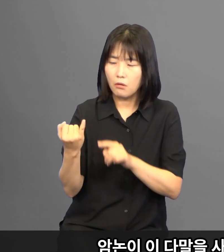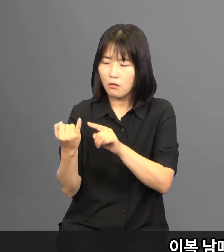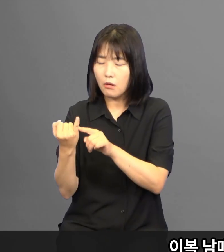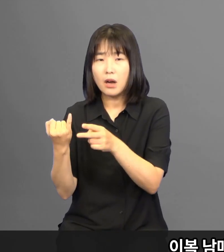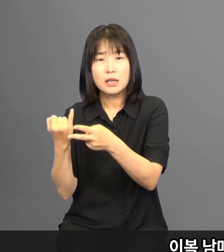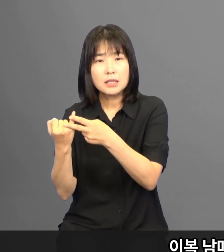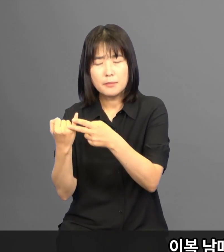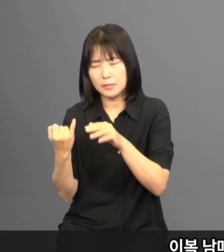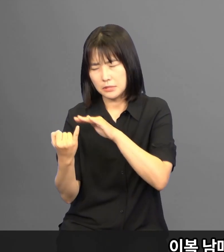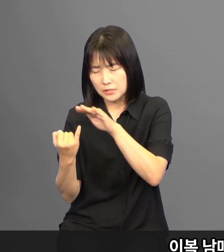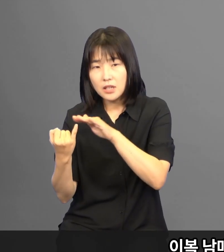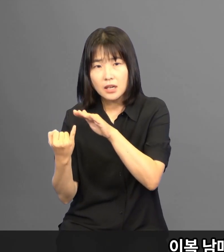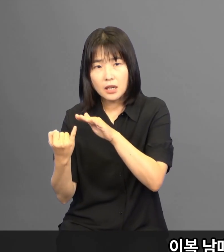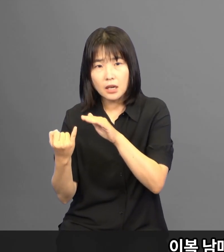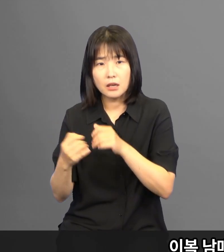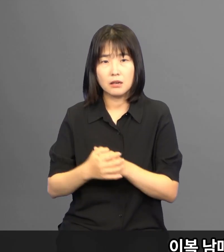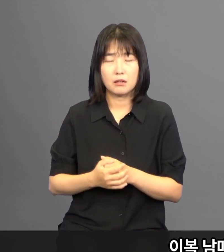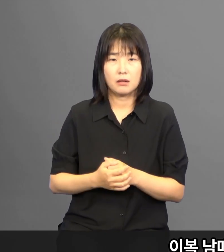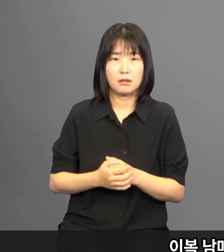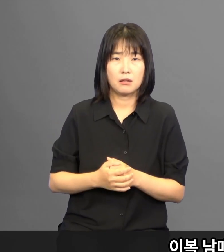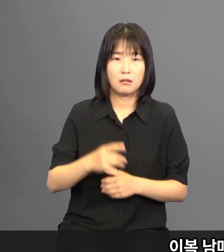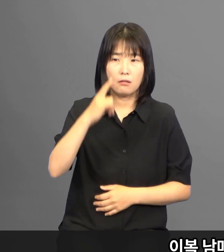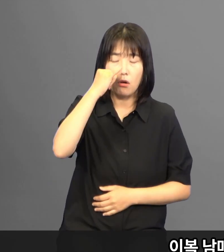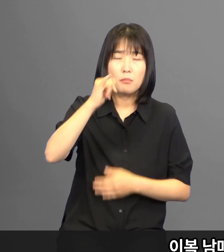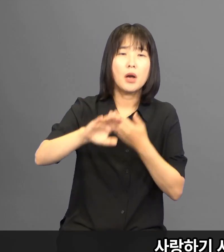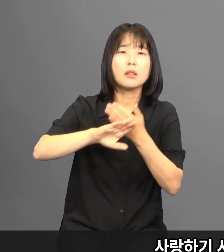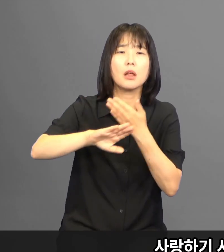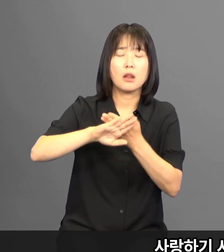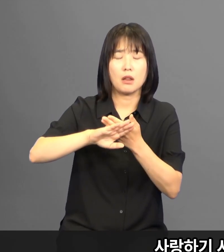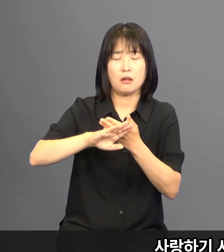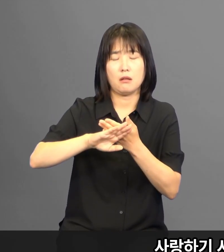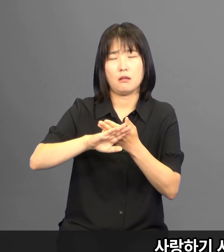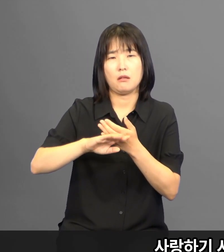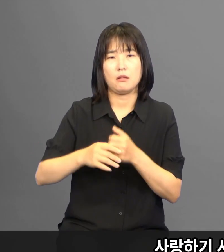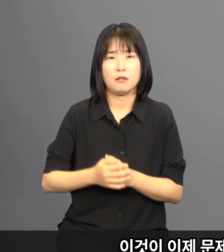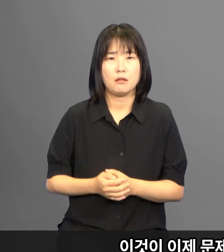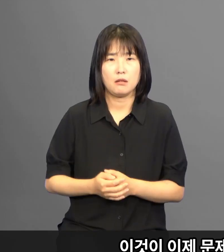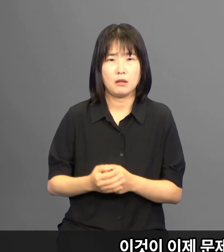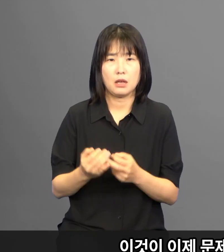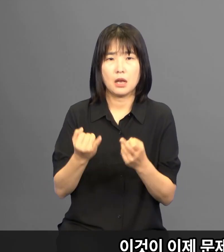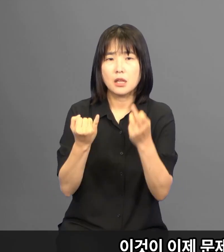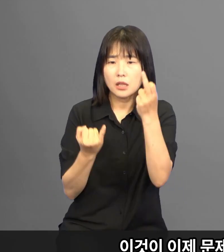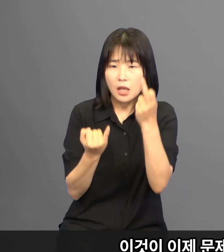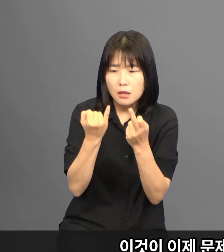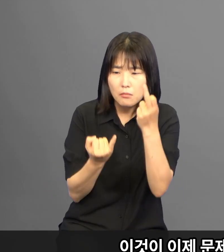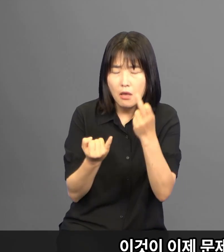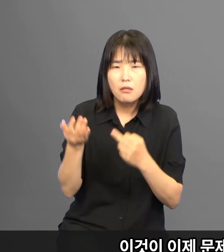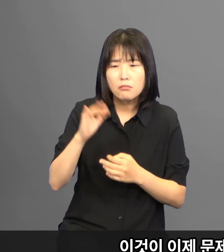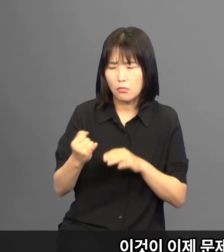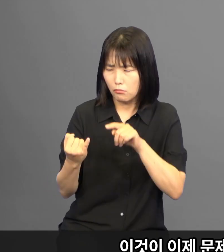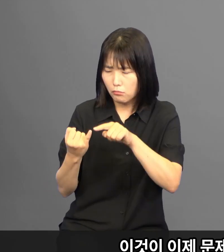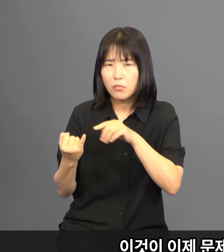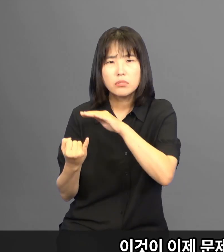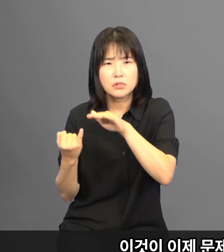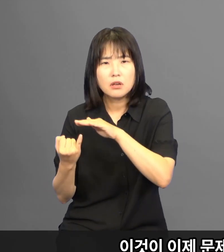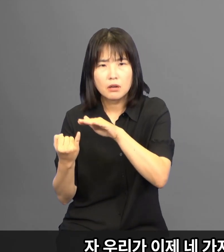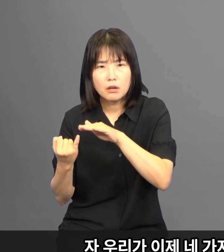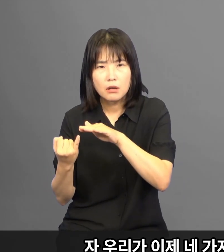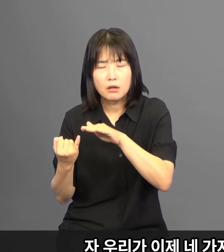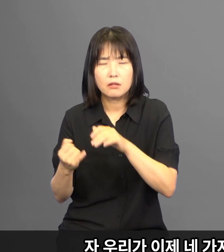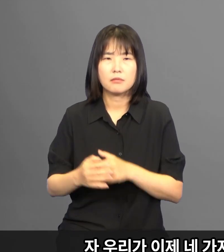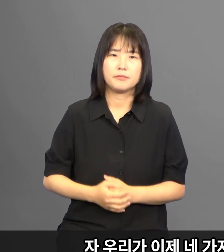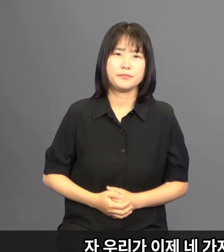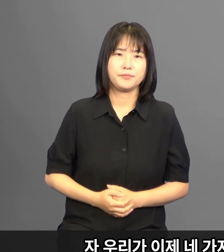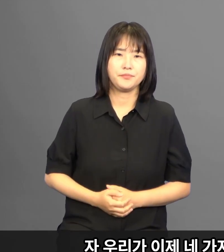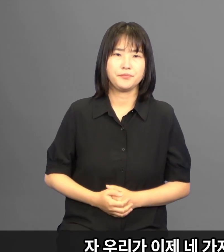겁니다. 이복 남매 관계이잖아요. 근데 사랑하기 시작했다는 거예요. 이것이 이제 문제의 발단이 되게 됩니다. 자,